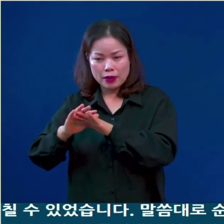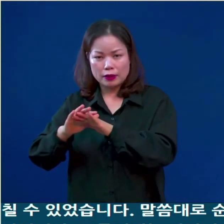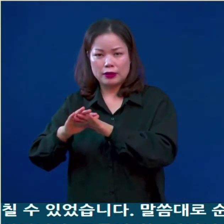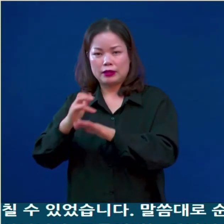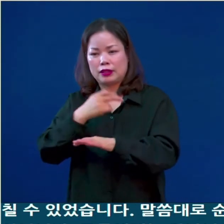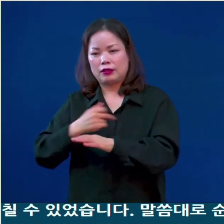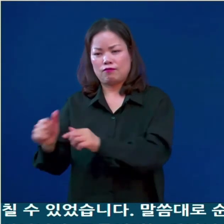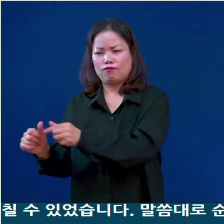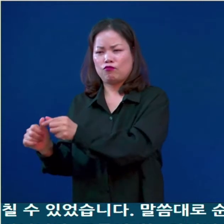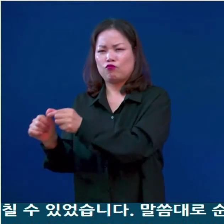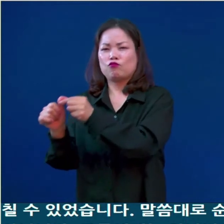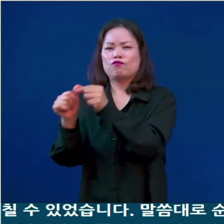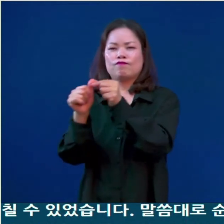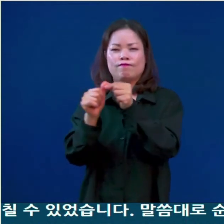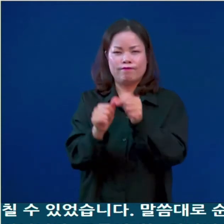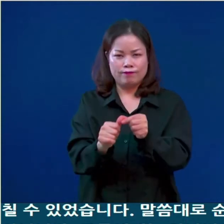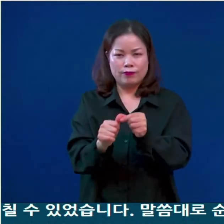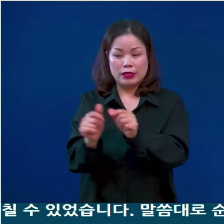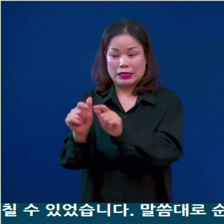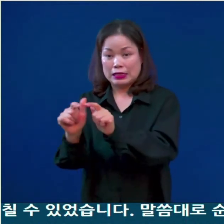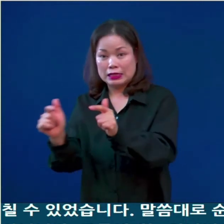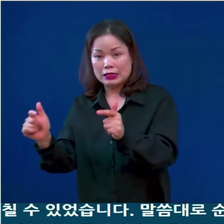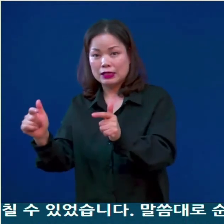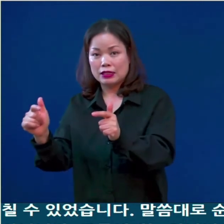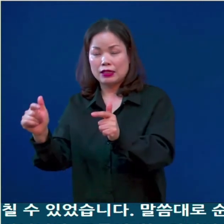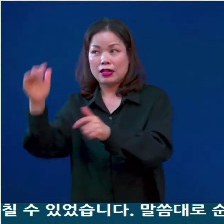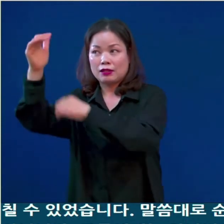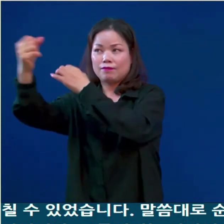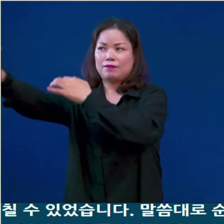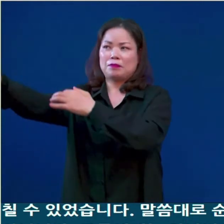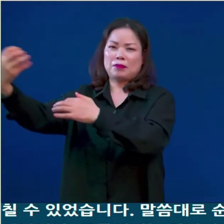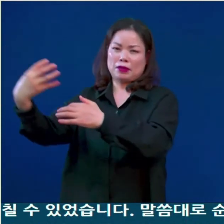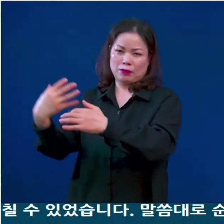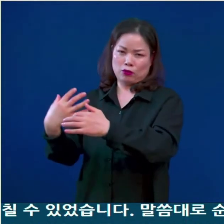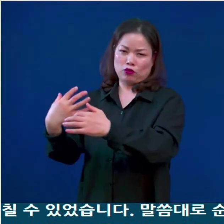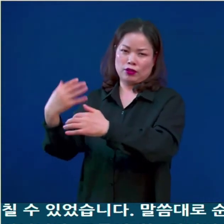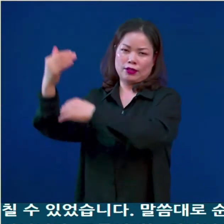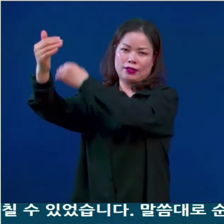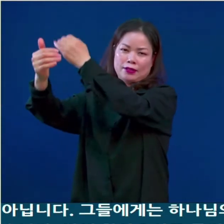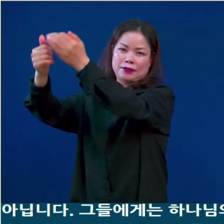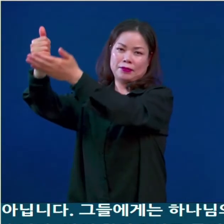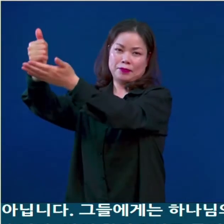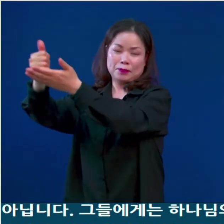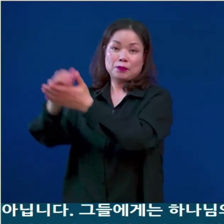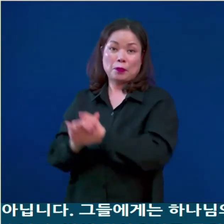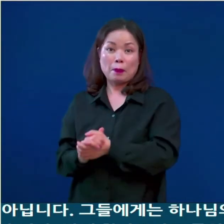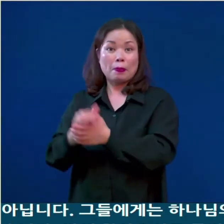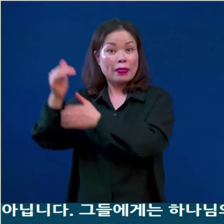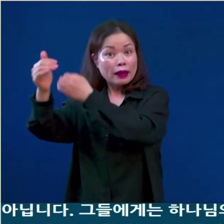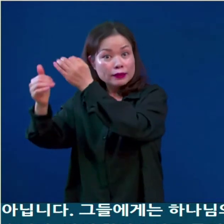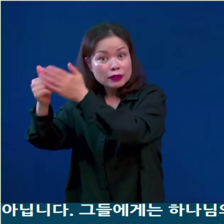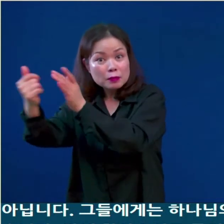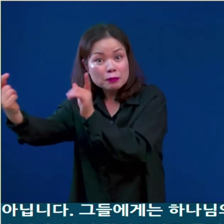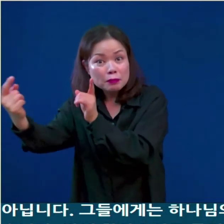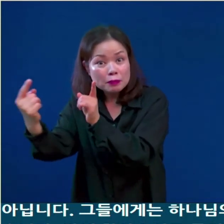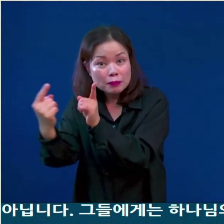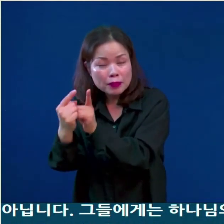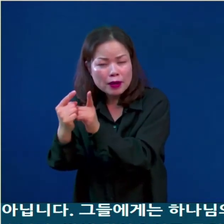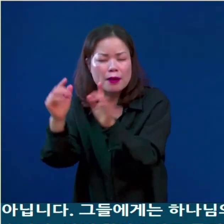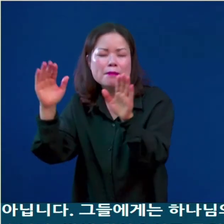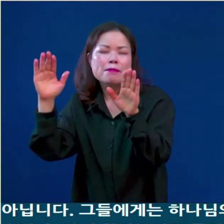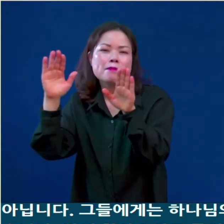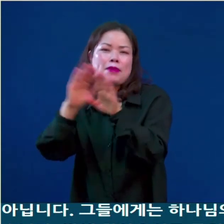구원하시고, 밤에 그들에게 말씀하시는 하나님, 그 하나님을 만나는